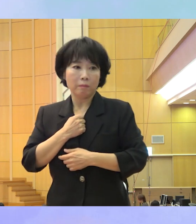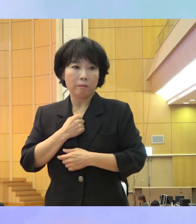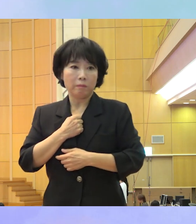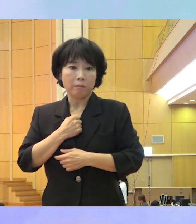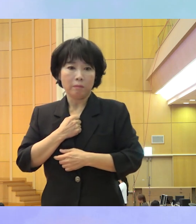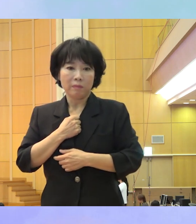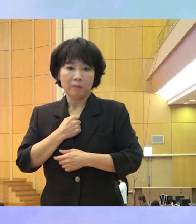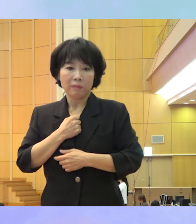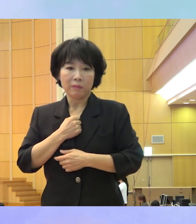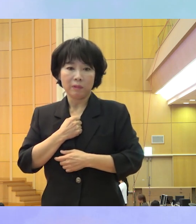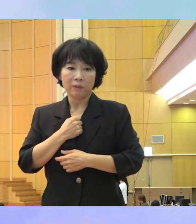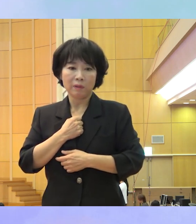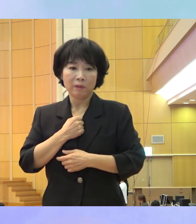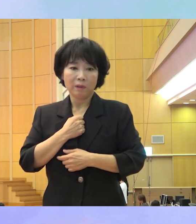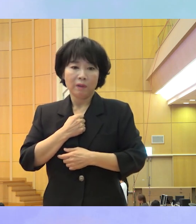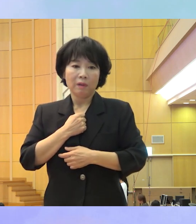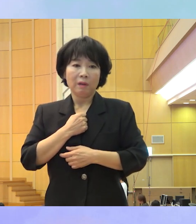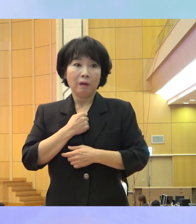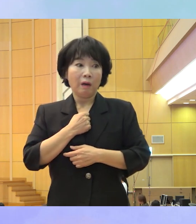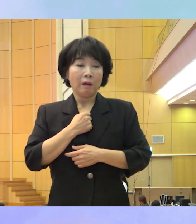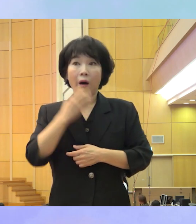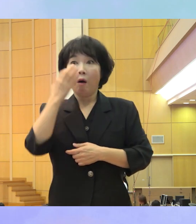안았던 손을 내려놓고 팍